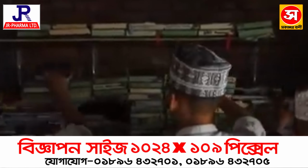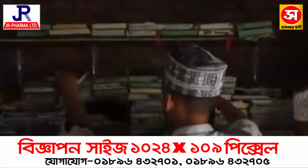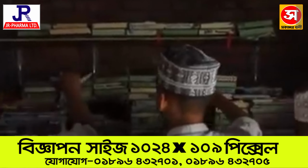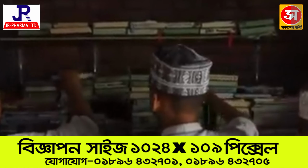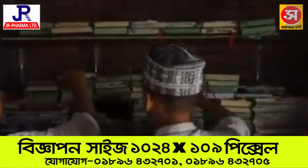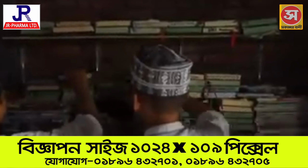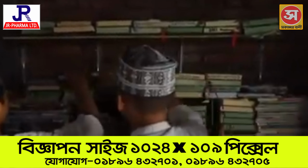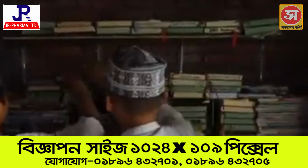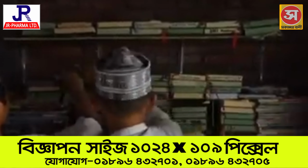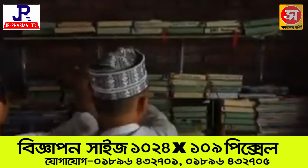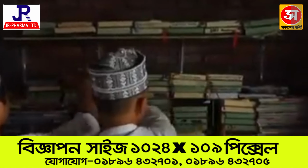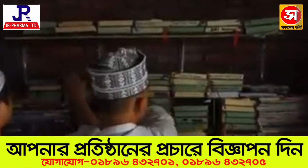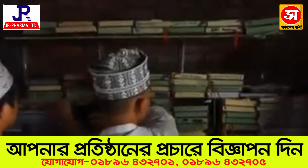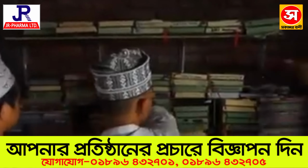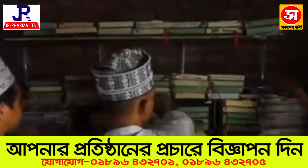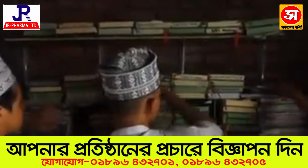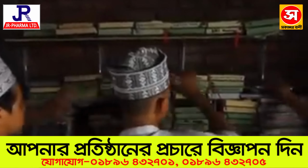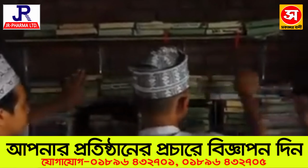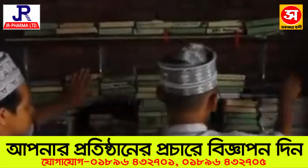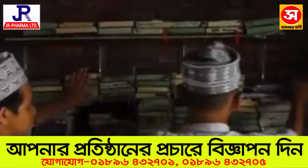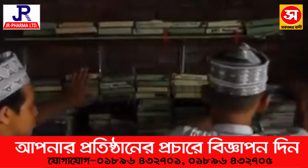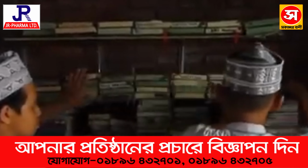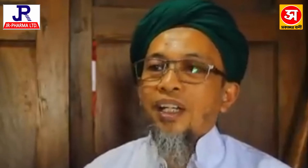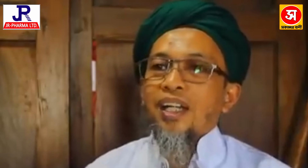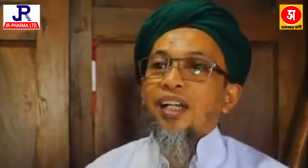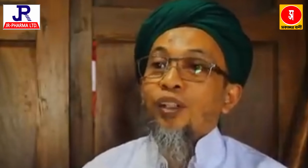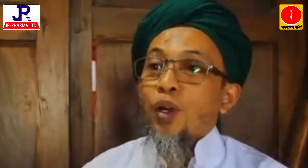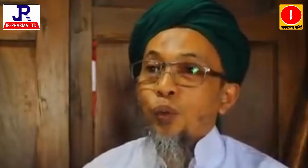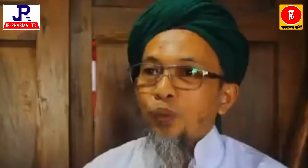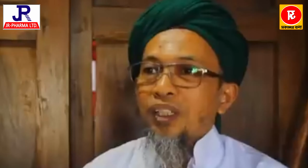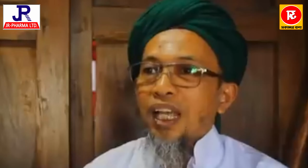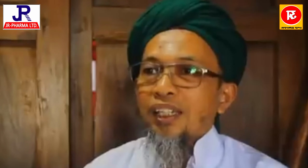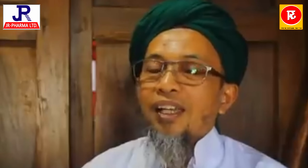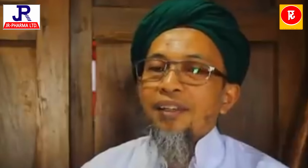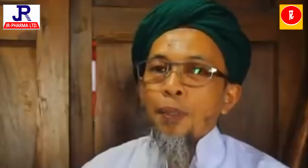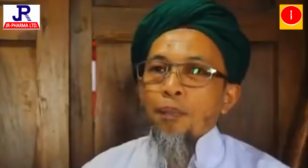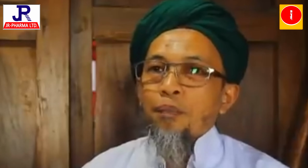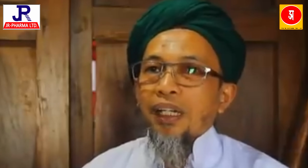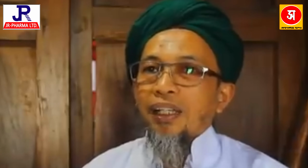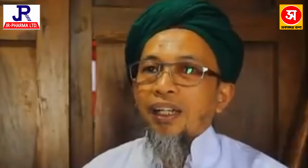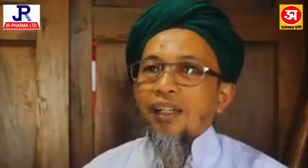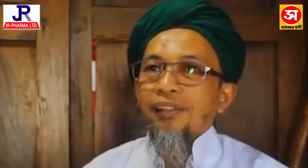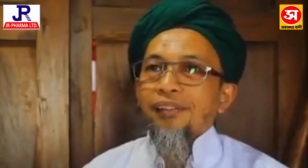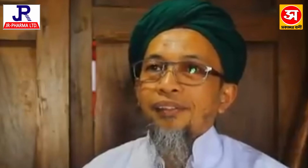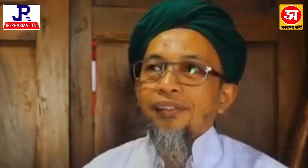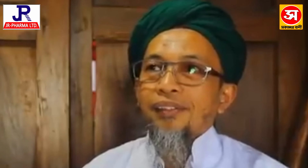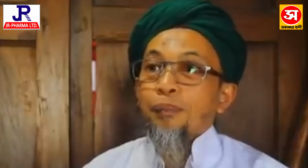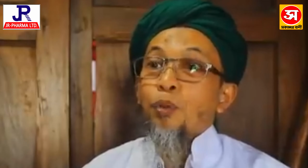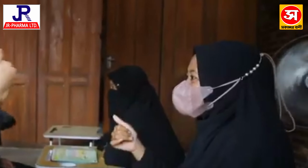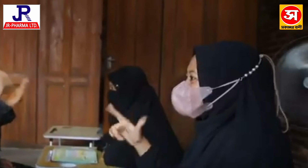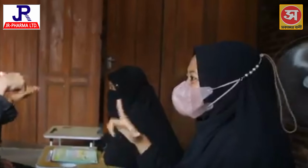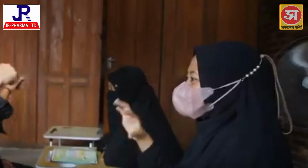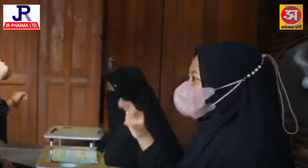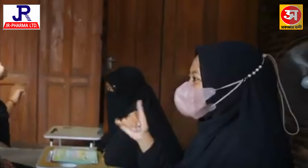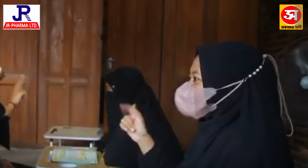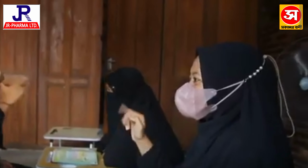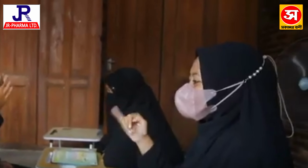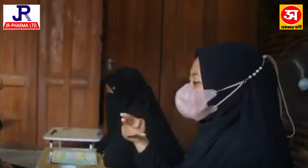আসম মাদ্রাসায়। এতে বিভিন্ন জেলার মানুষের মধ্যে মিশ্র প্রতিক্রিয়া ঘটছে। শিক্ষার্থীদের সঙ্গে ভাব আদান প্রদানে মাদ্রাসার